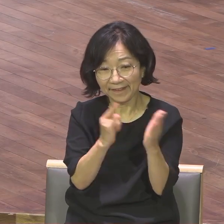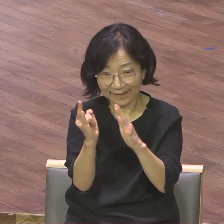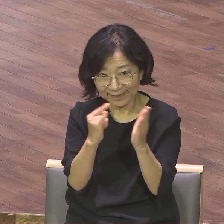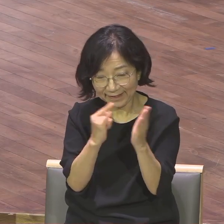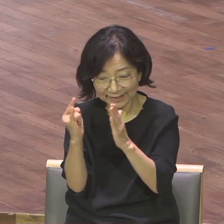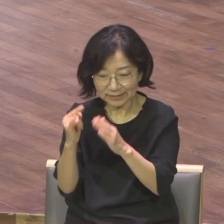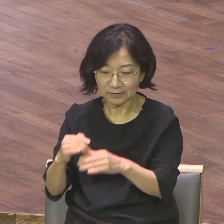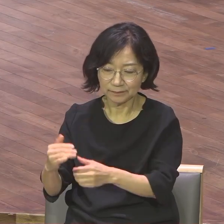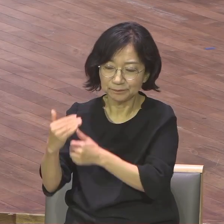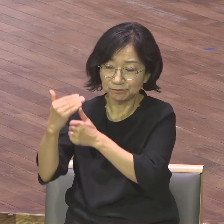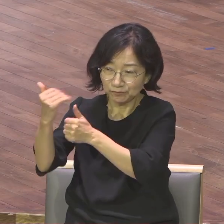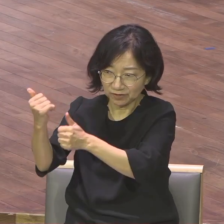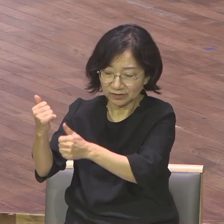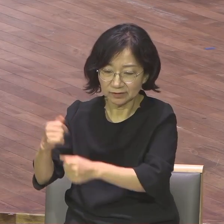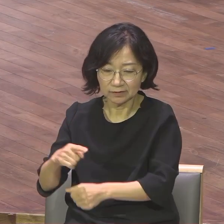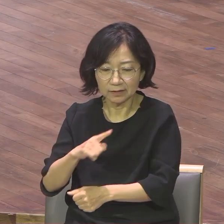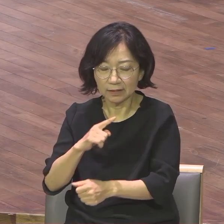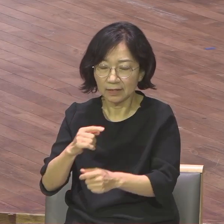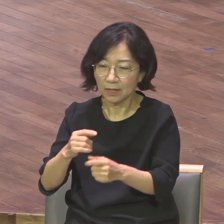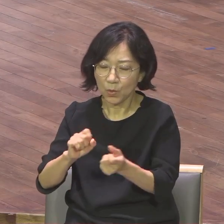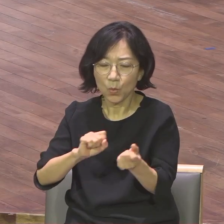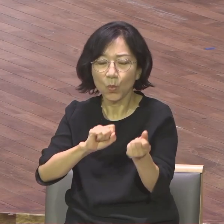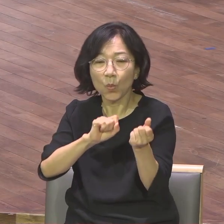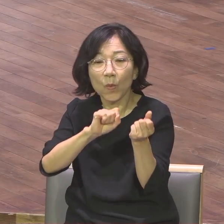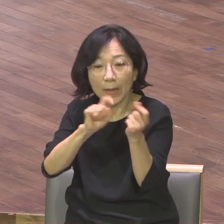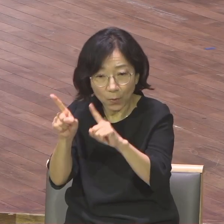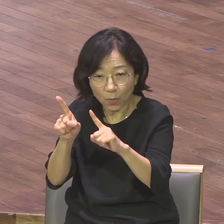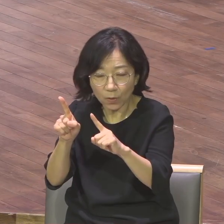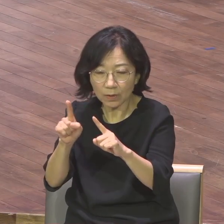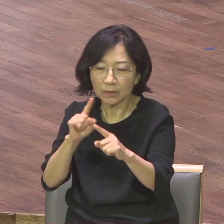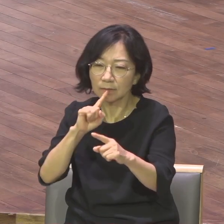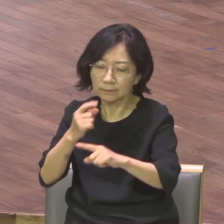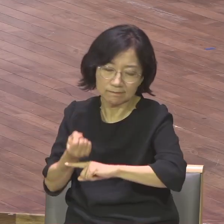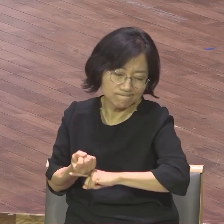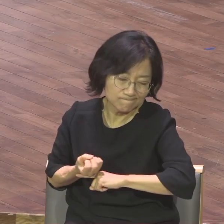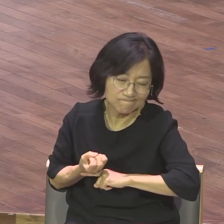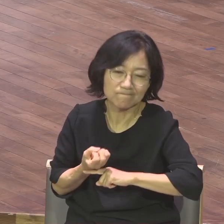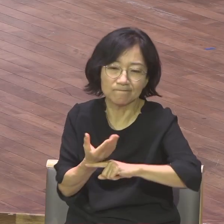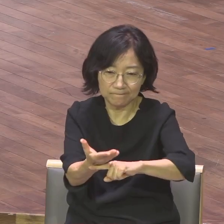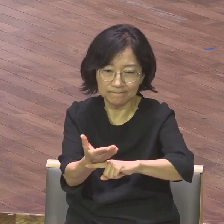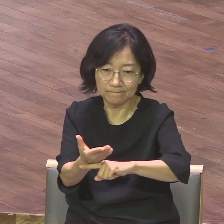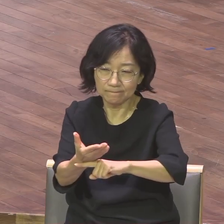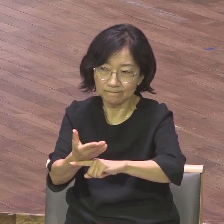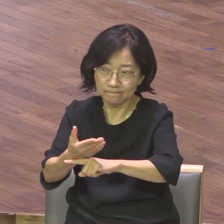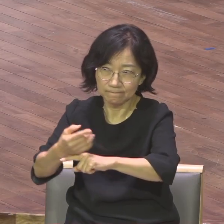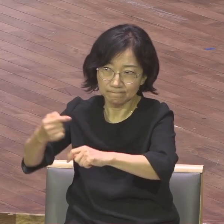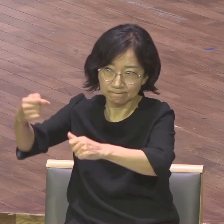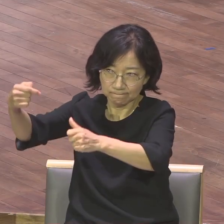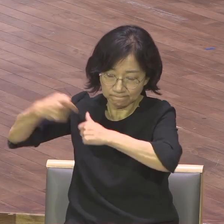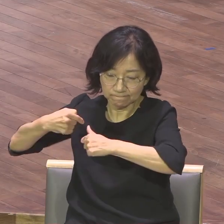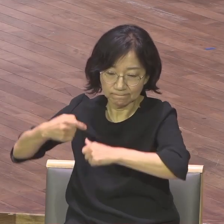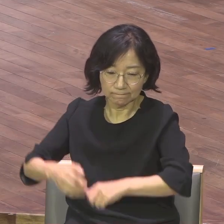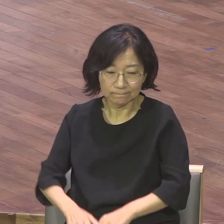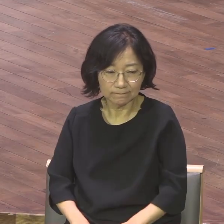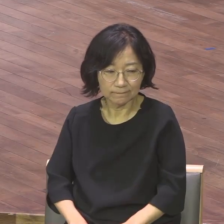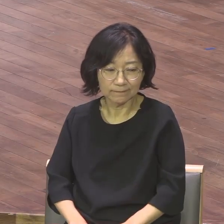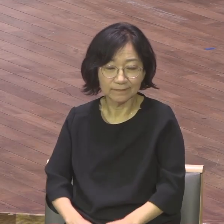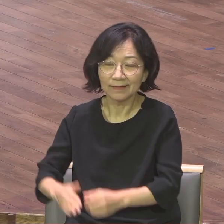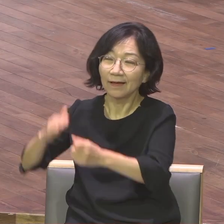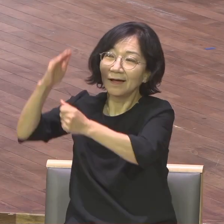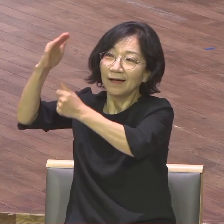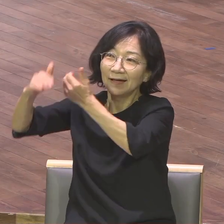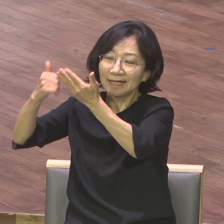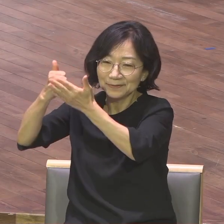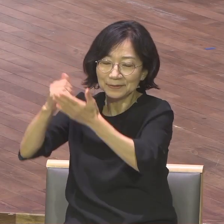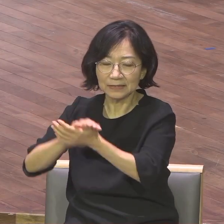회복의 주역으로 그렇게 세웠습니다. 회복시키는 주역으로. 하나님께서는